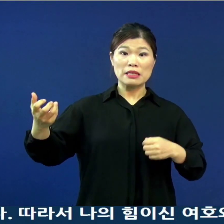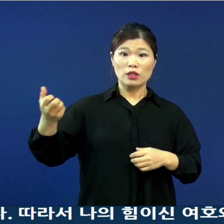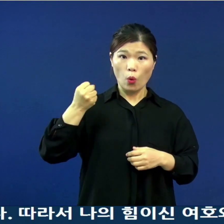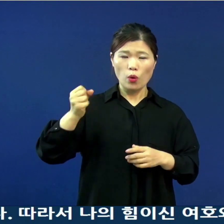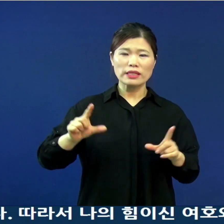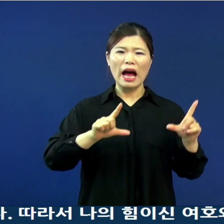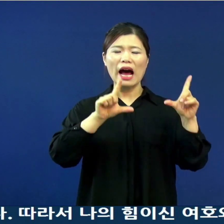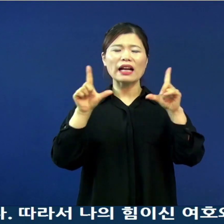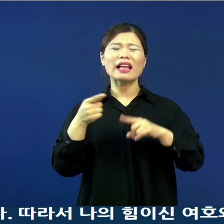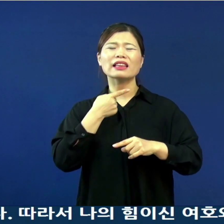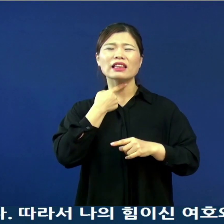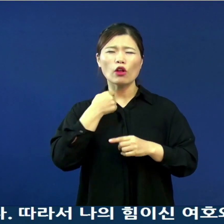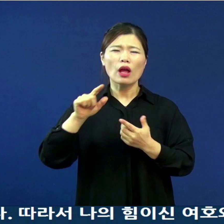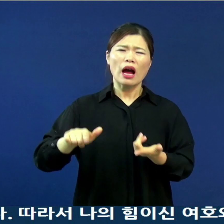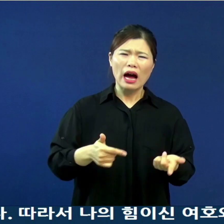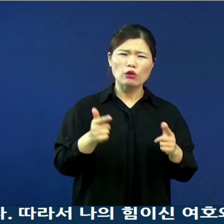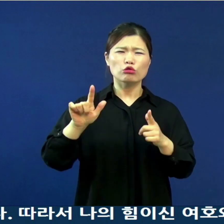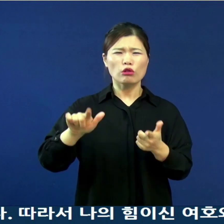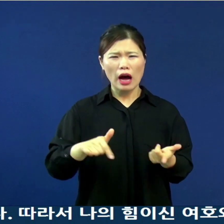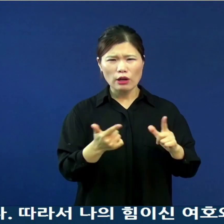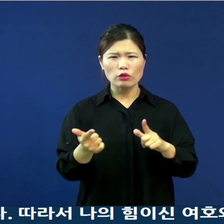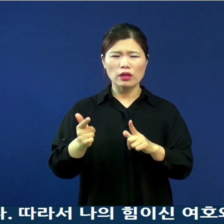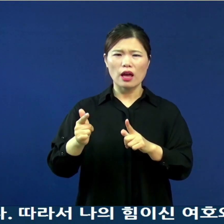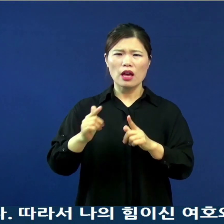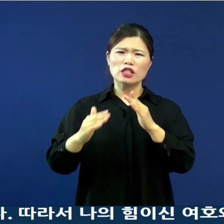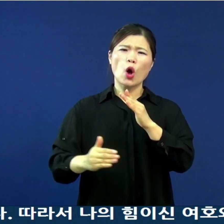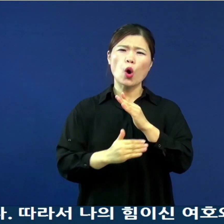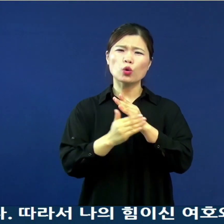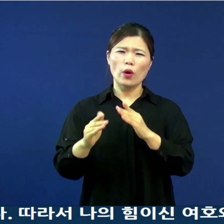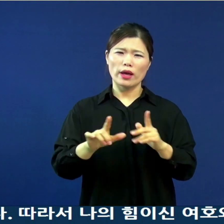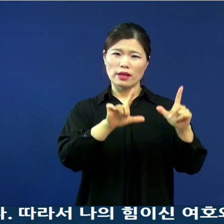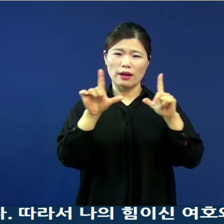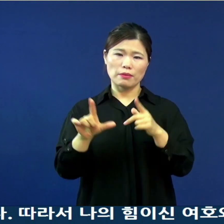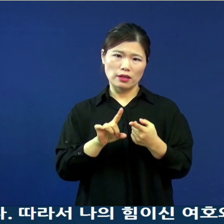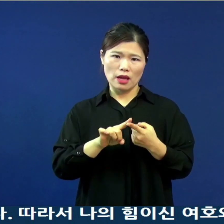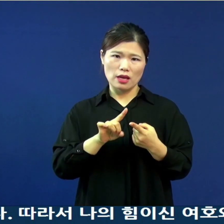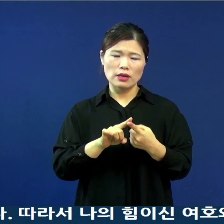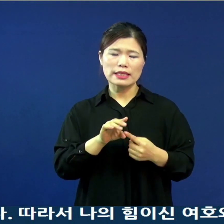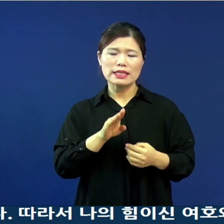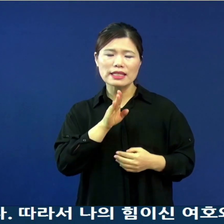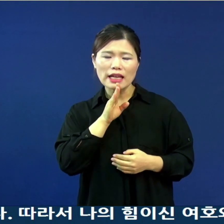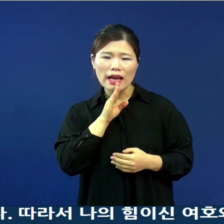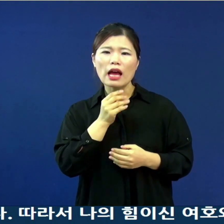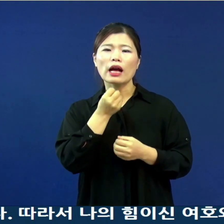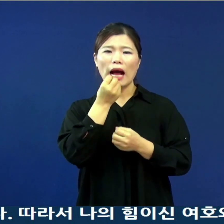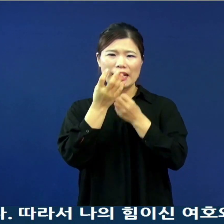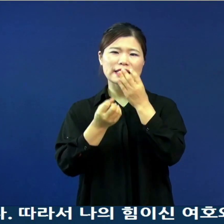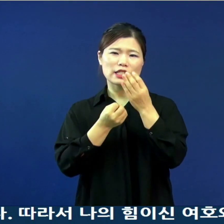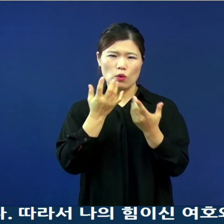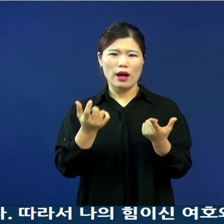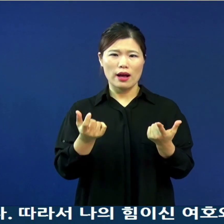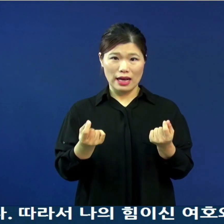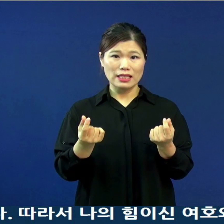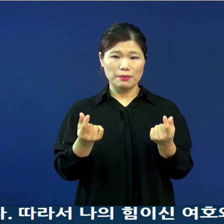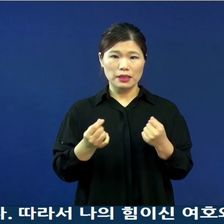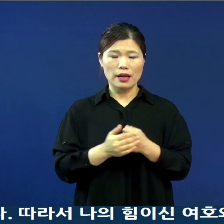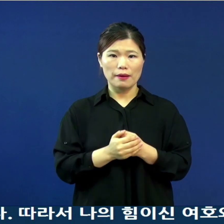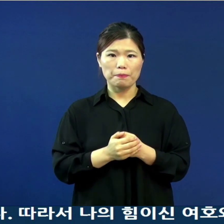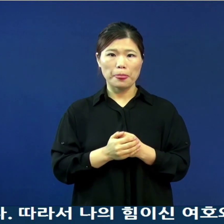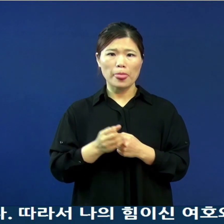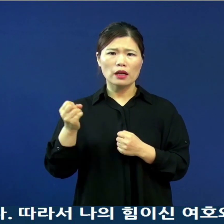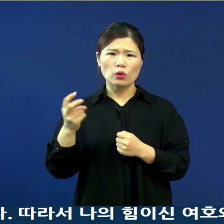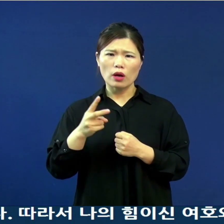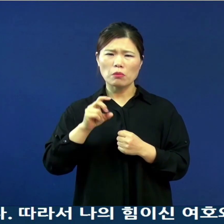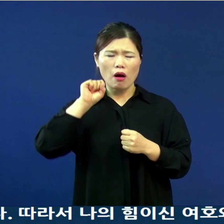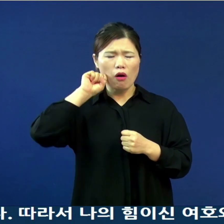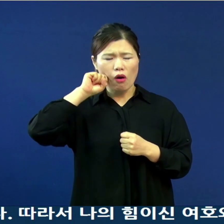경험했던 하루하루 성도들의 삶에 있어서의 실제적 간증이기도 하였습니다. 또한 소용돌이와